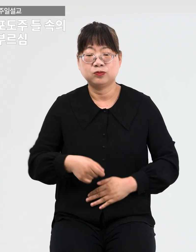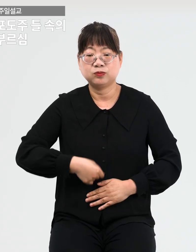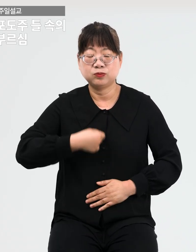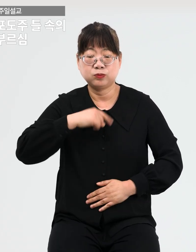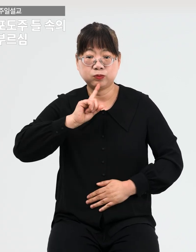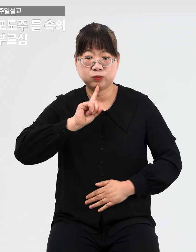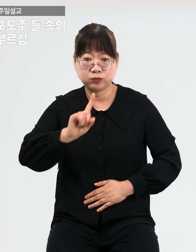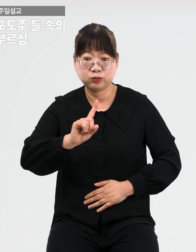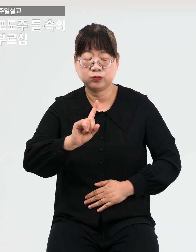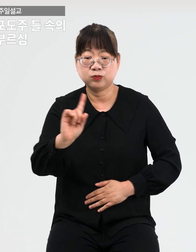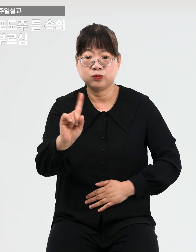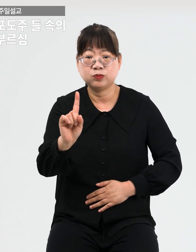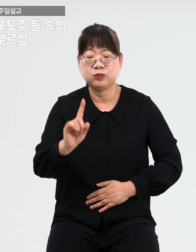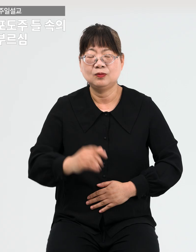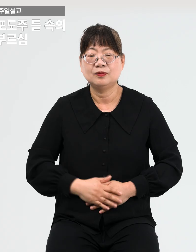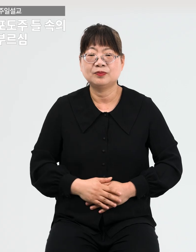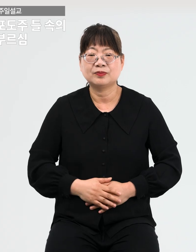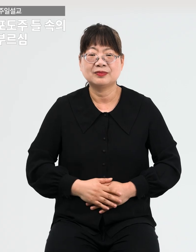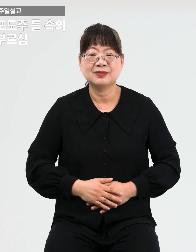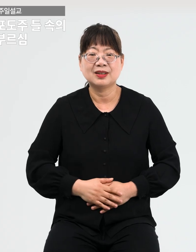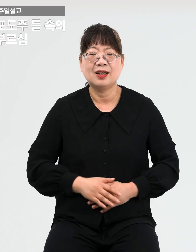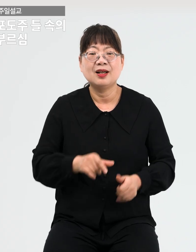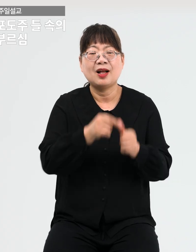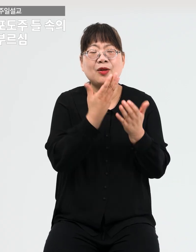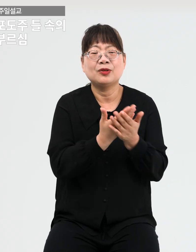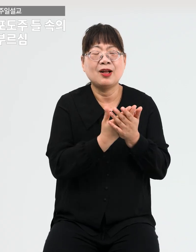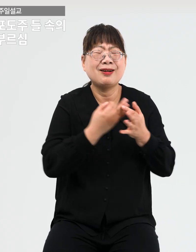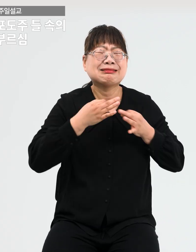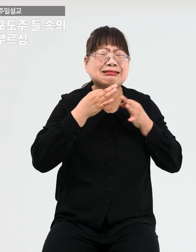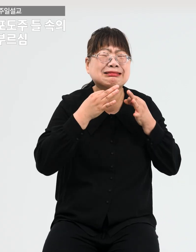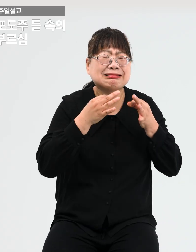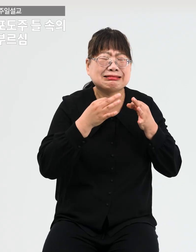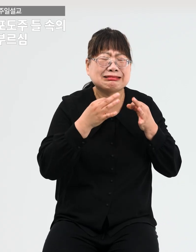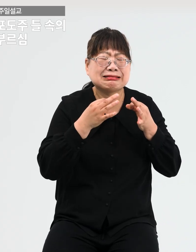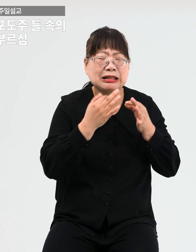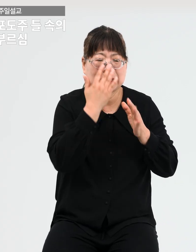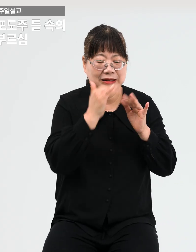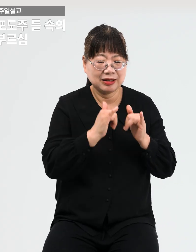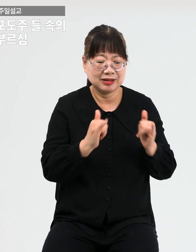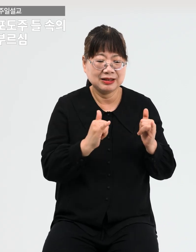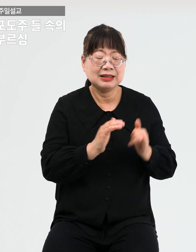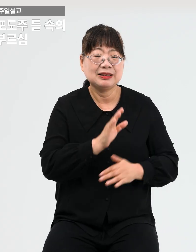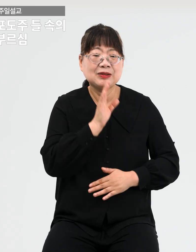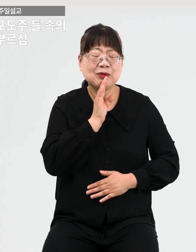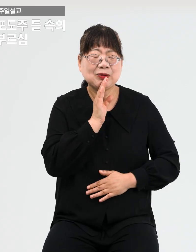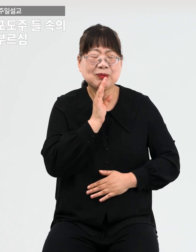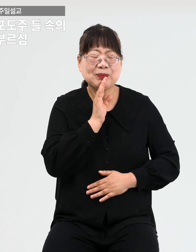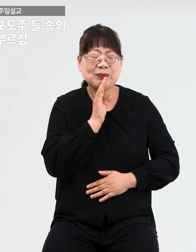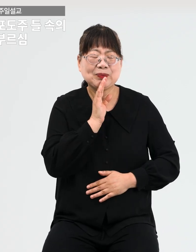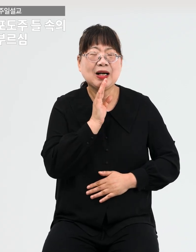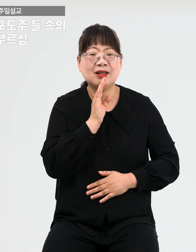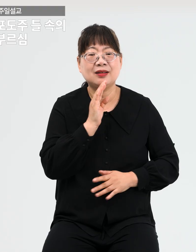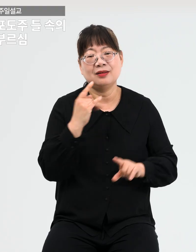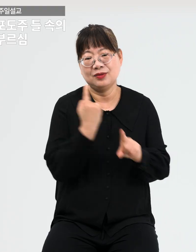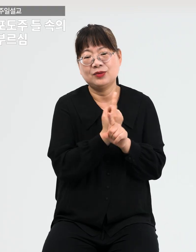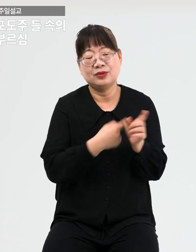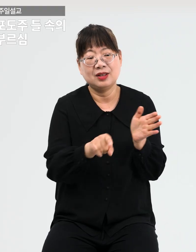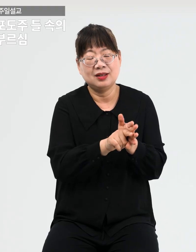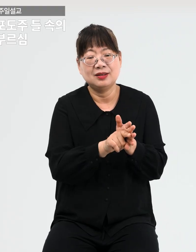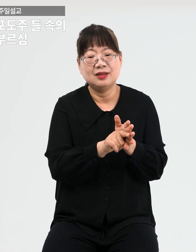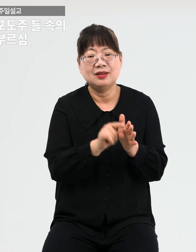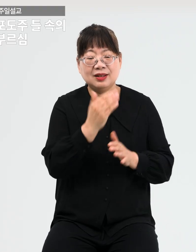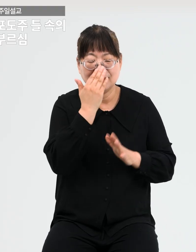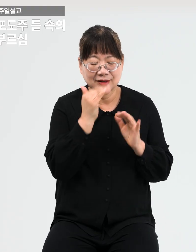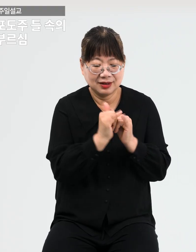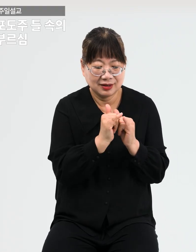사실은 비명을 지르고 있는 이스라엘 백성들을 진짜 고치려면